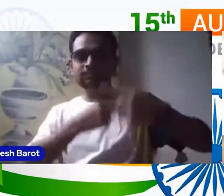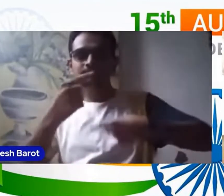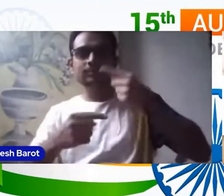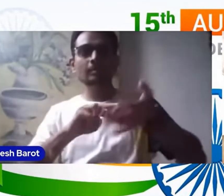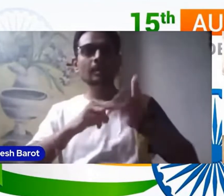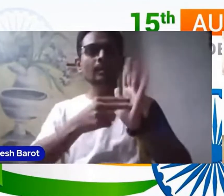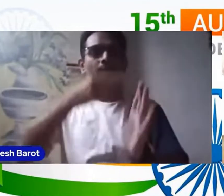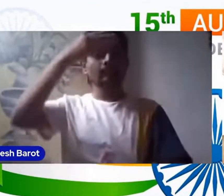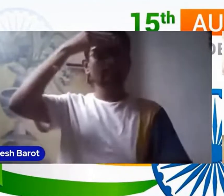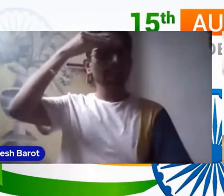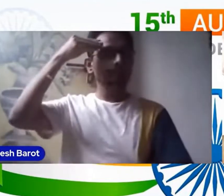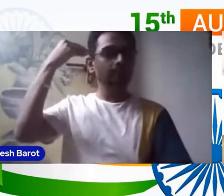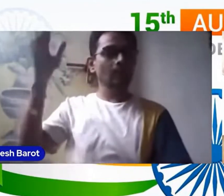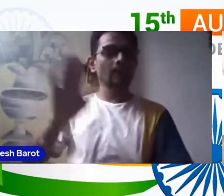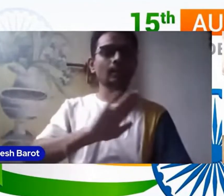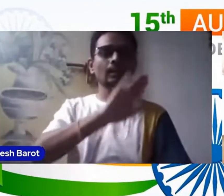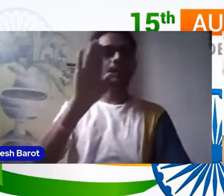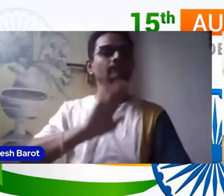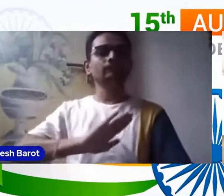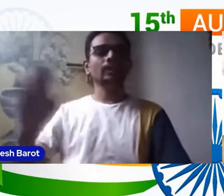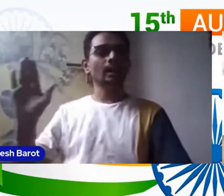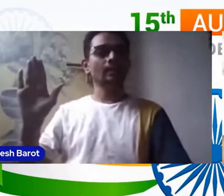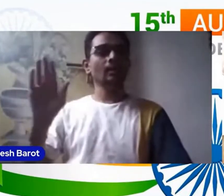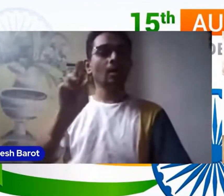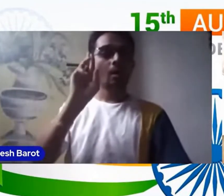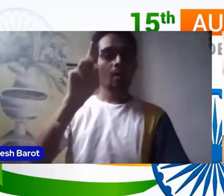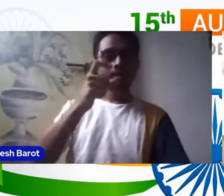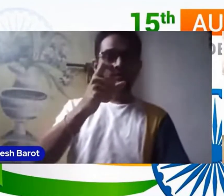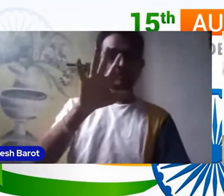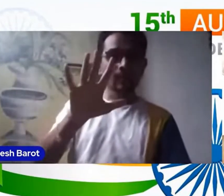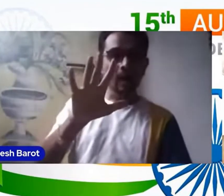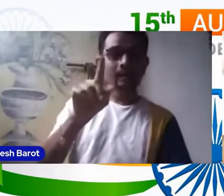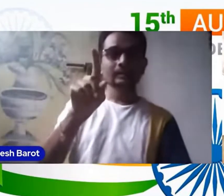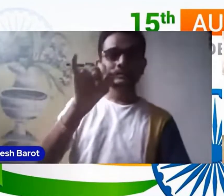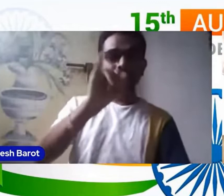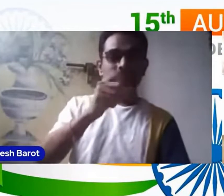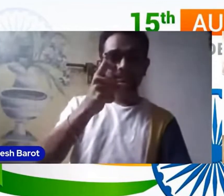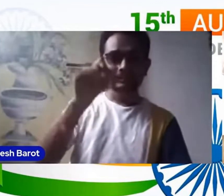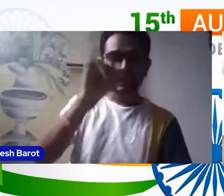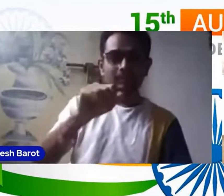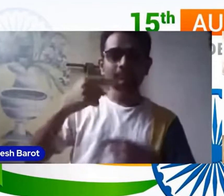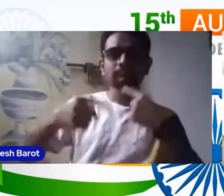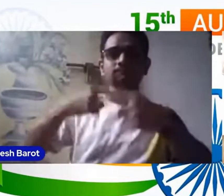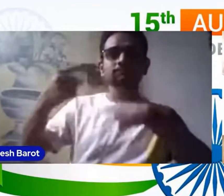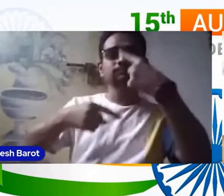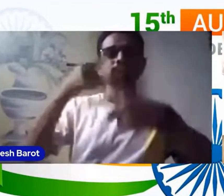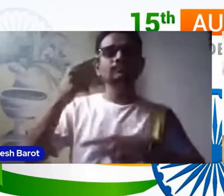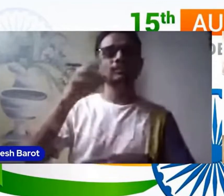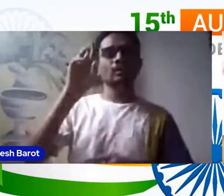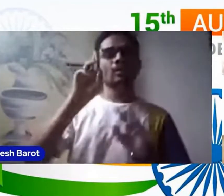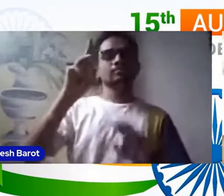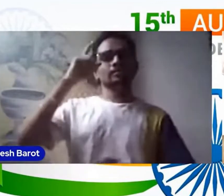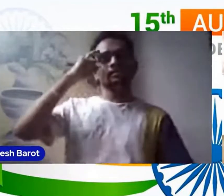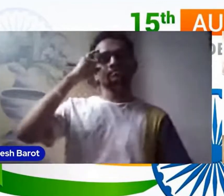उसके पीछे भी कई सारी कहानियां, तो वो हम उसको भूल नहीं सकते, सबके बलिदानों को, सबके त्याग को।